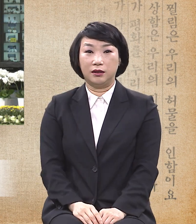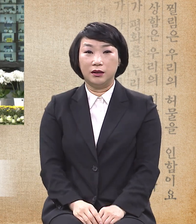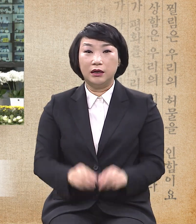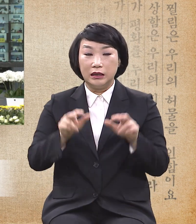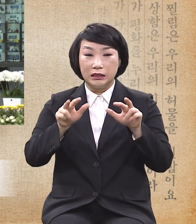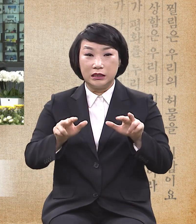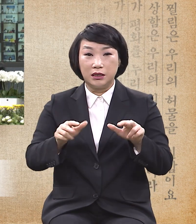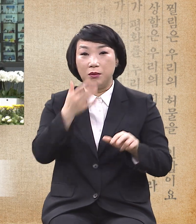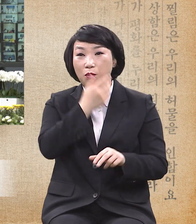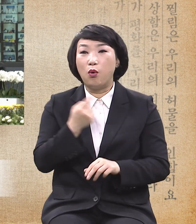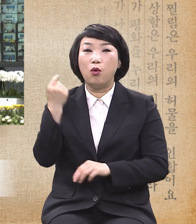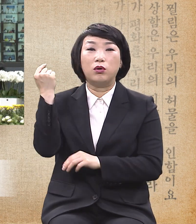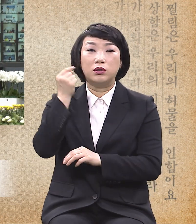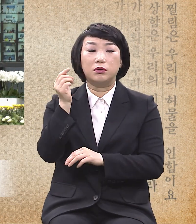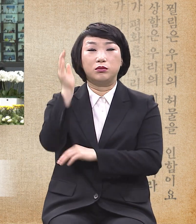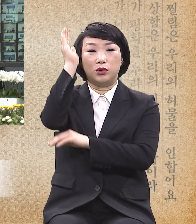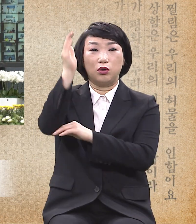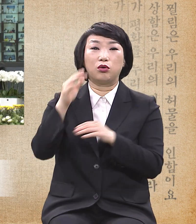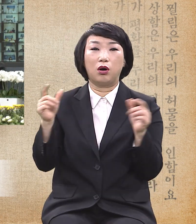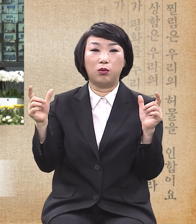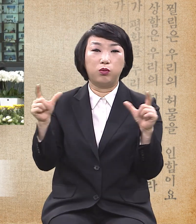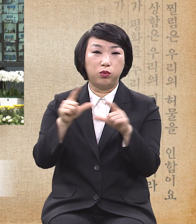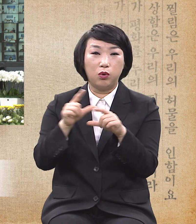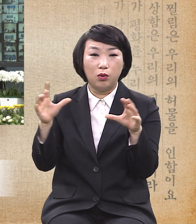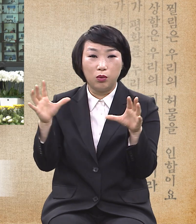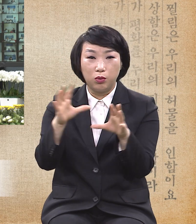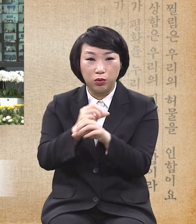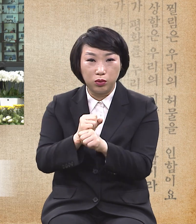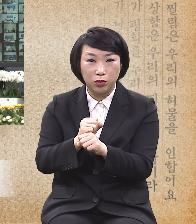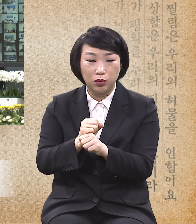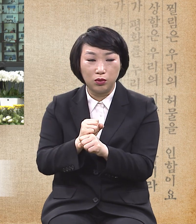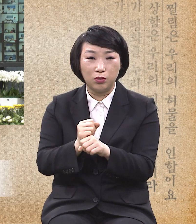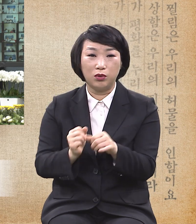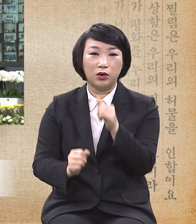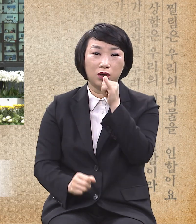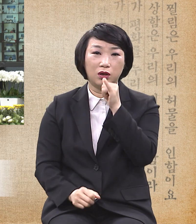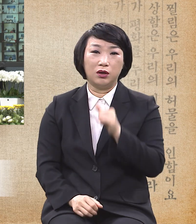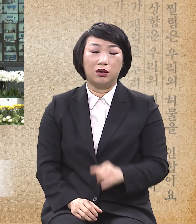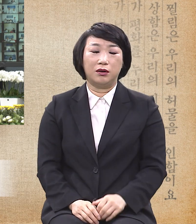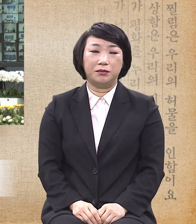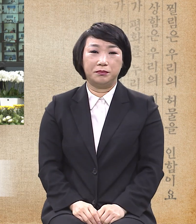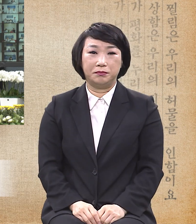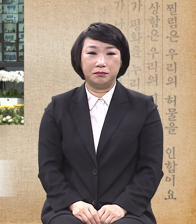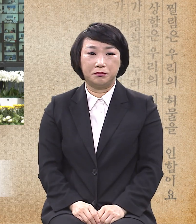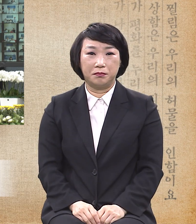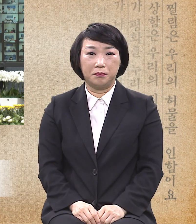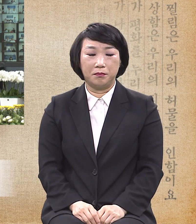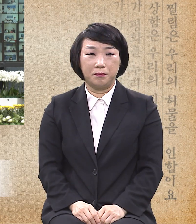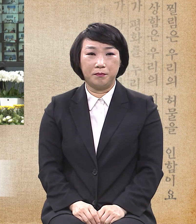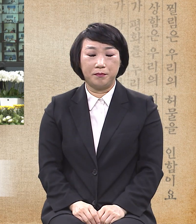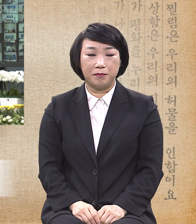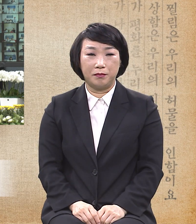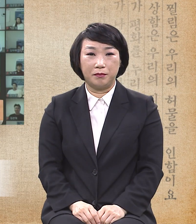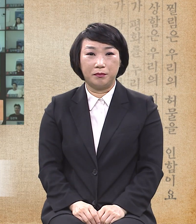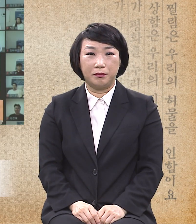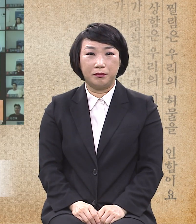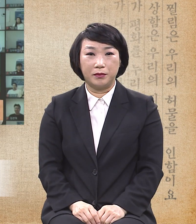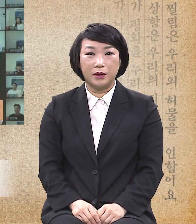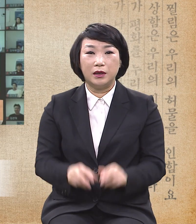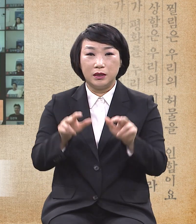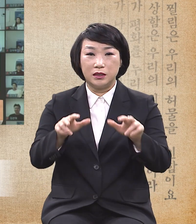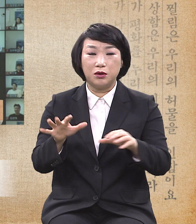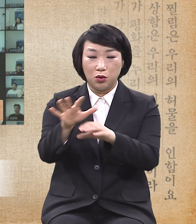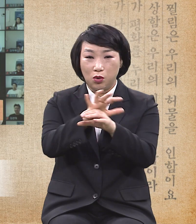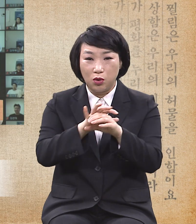지금 복음이 사라졌습니다. 복음이 사라졌어요. 예. 지금